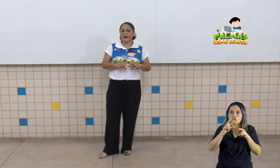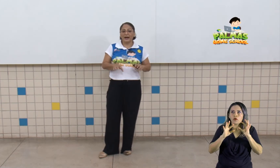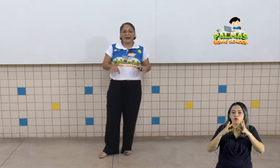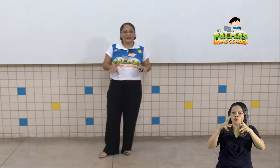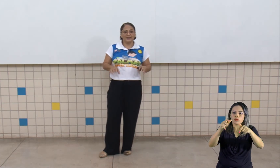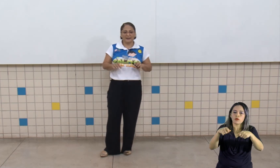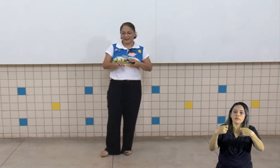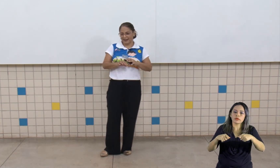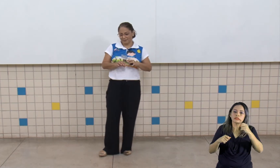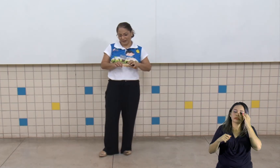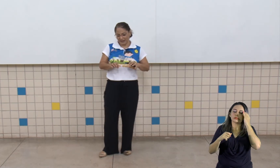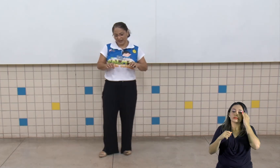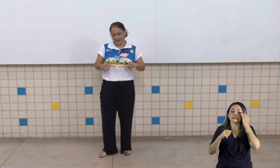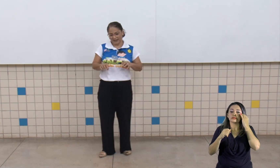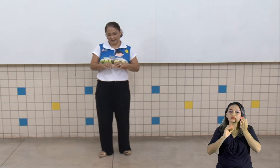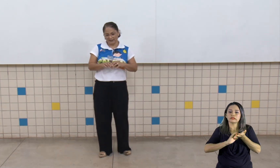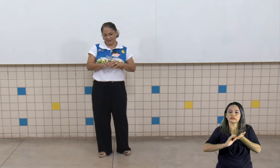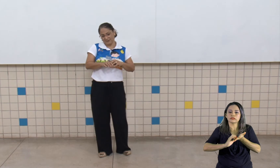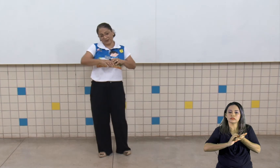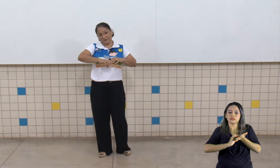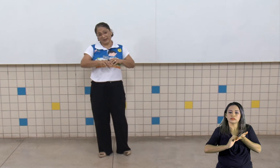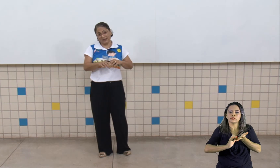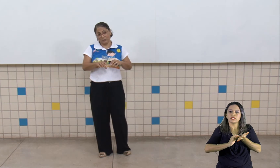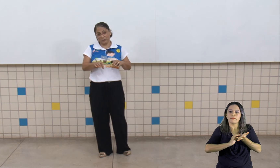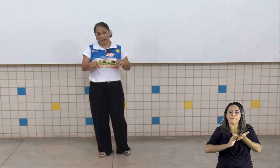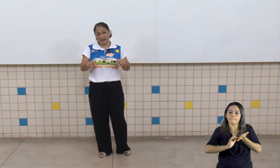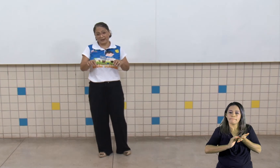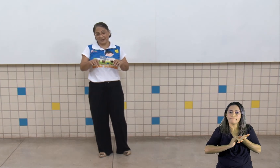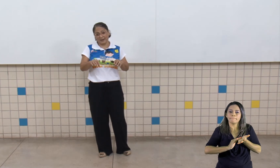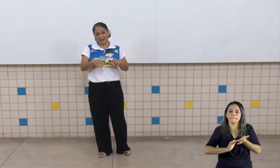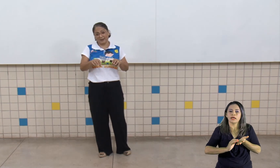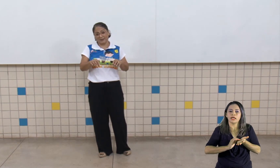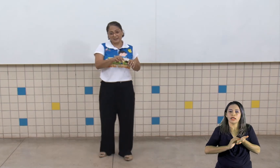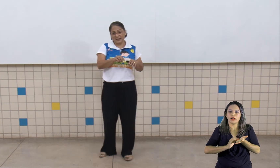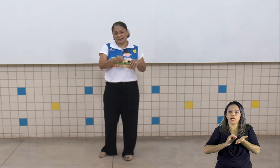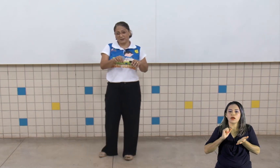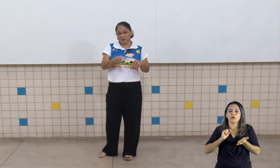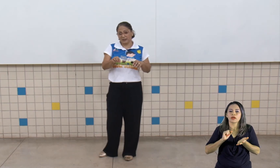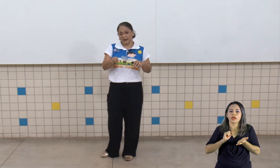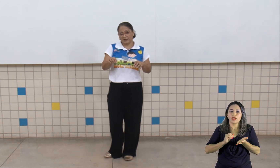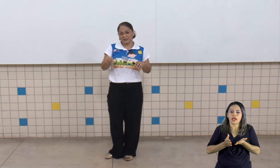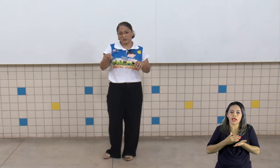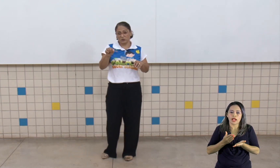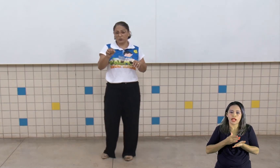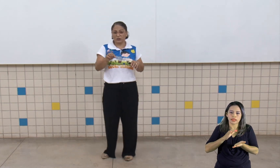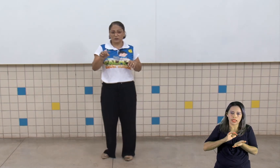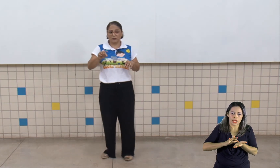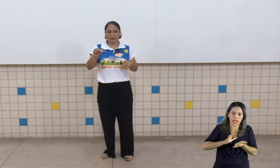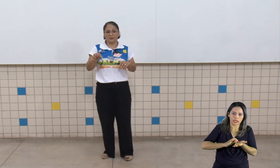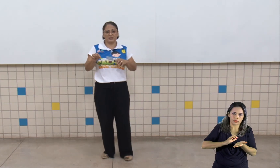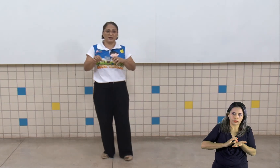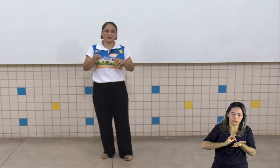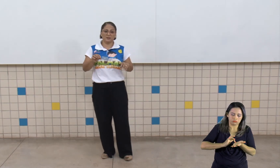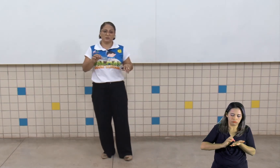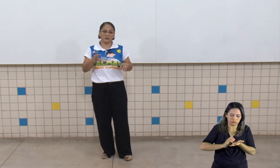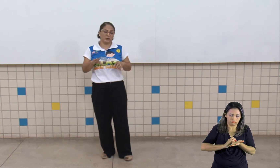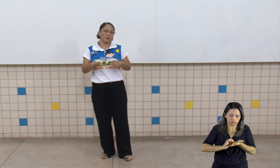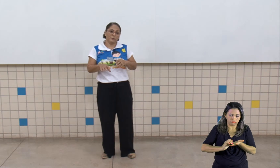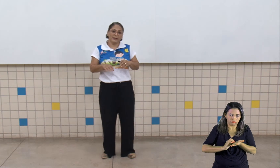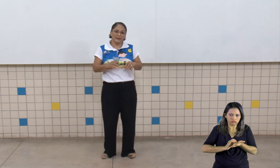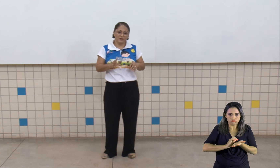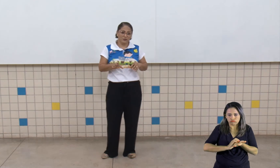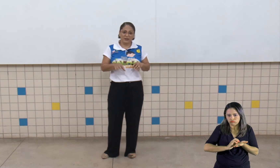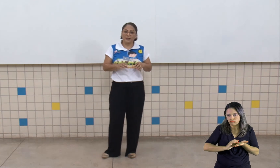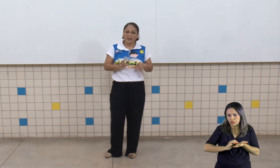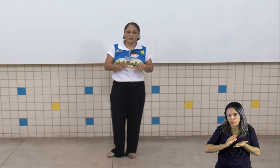de braille, né? Que é aquela que vai ler por braille, que é aquele cadernos que tem aquelas texturas diferentes e cada textura tem